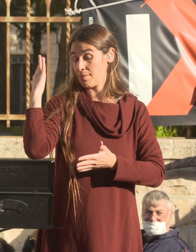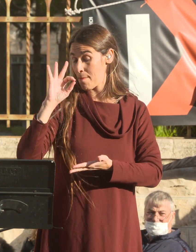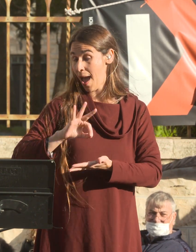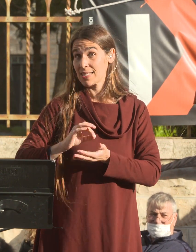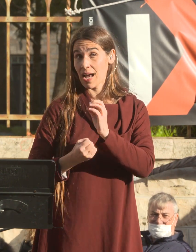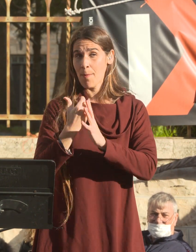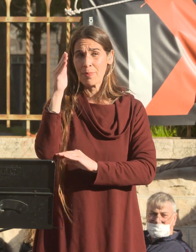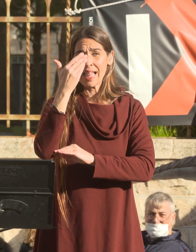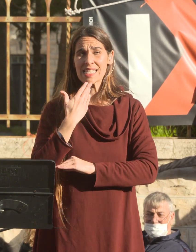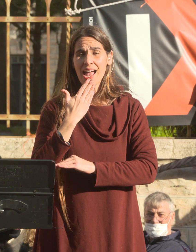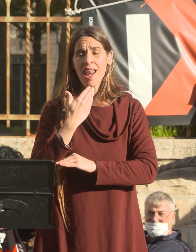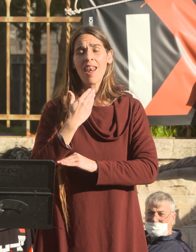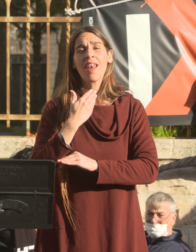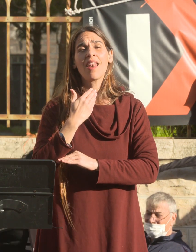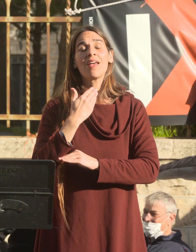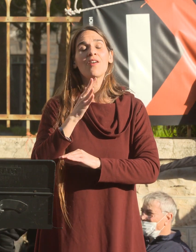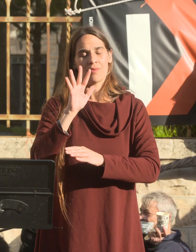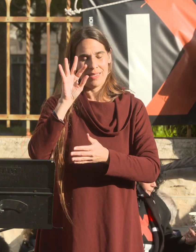ישראל,